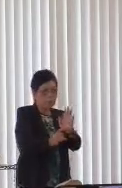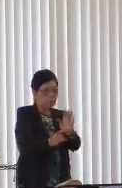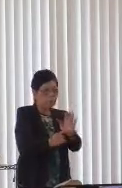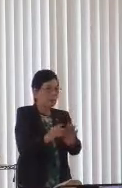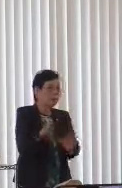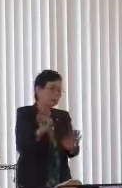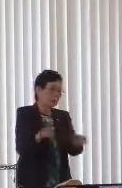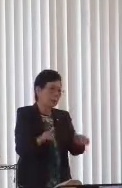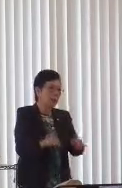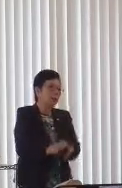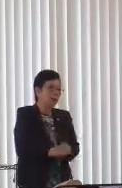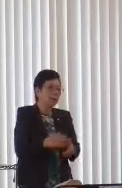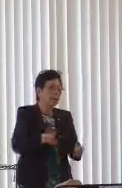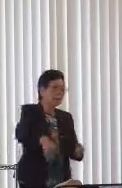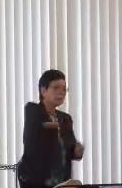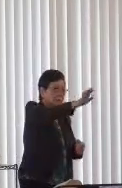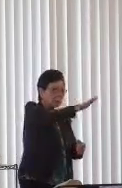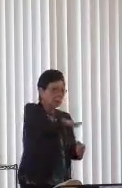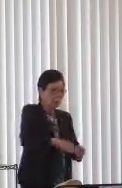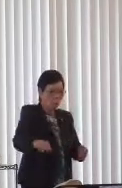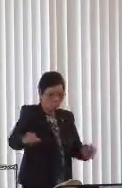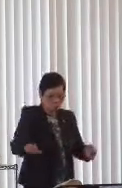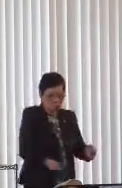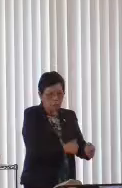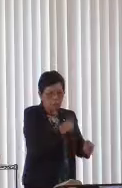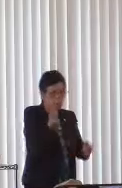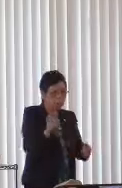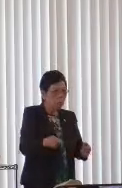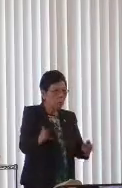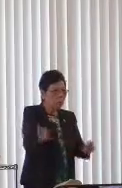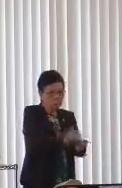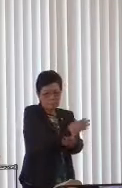時に、私たちの罪は全てそこで清算された。